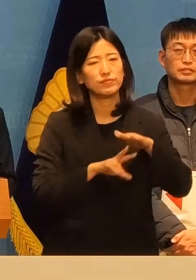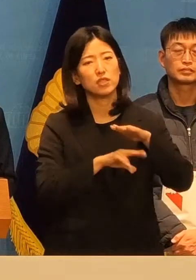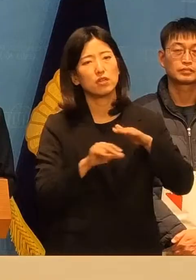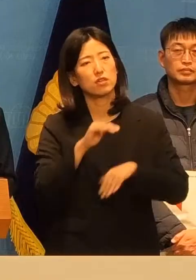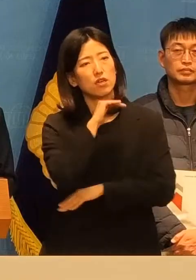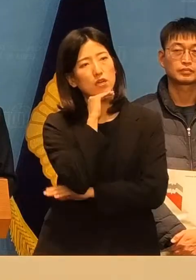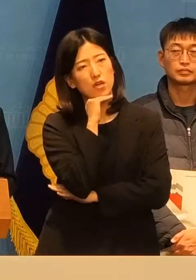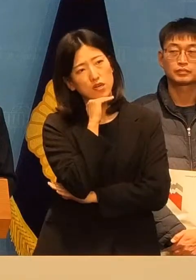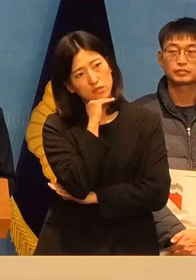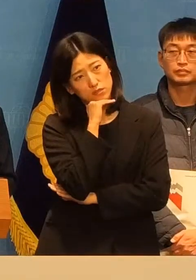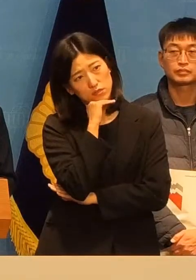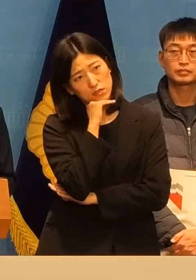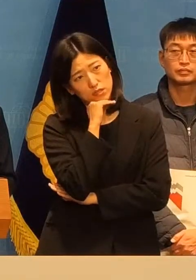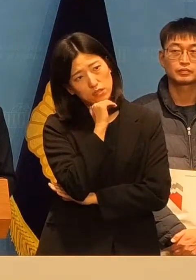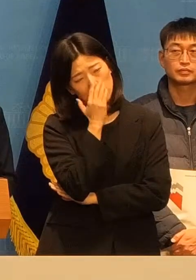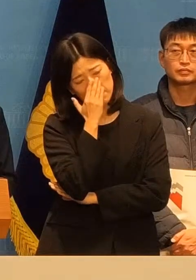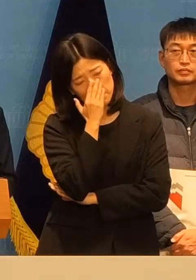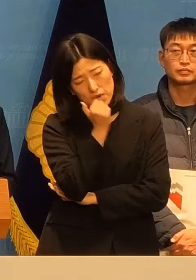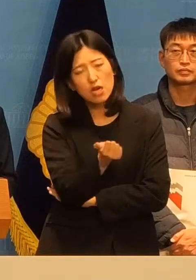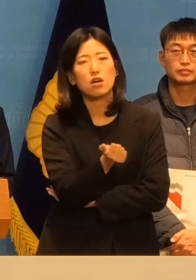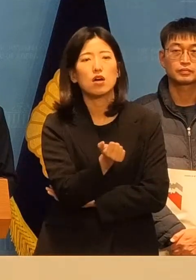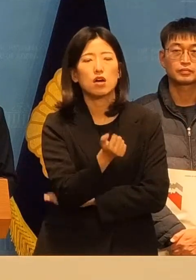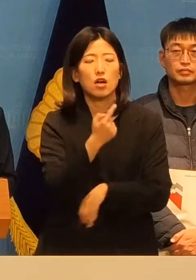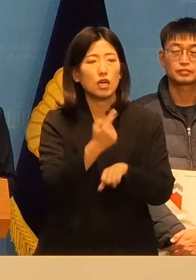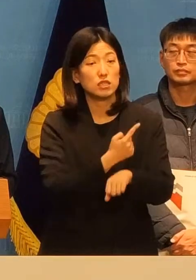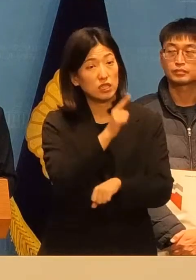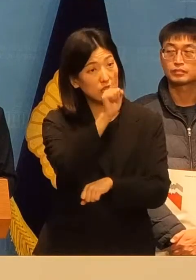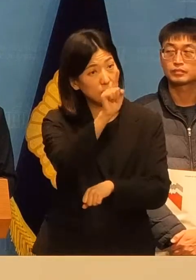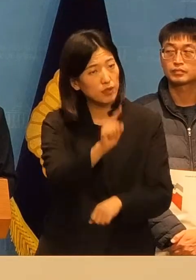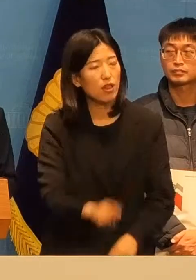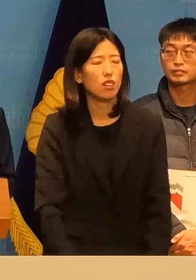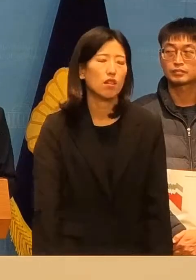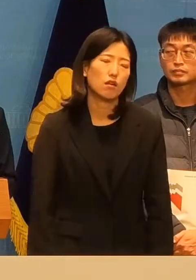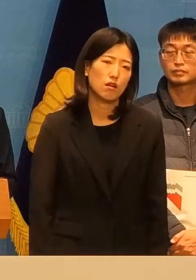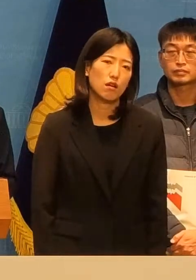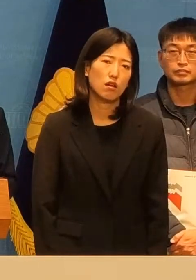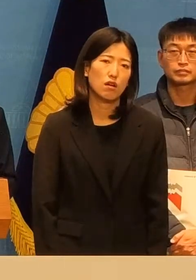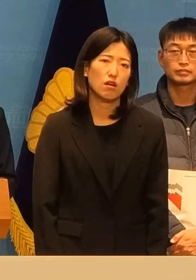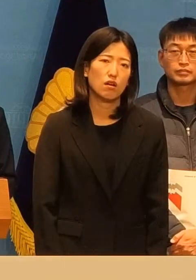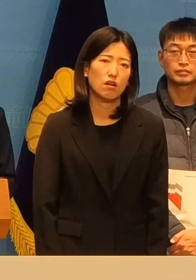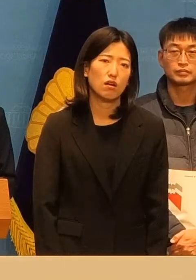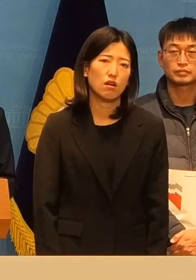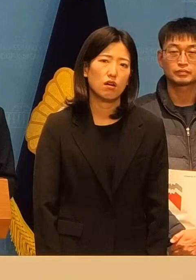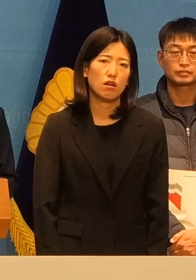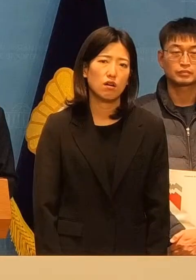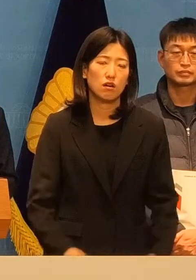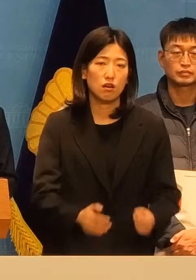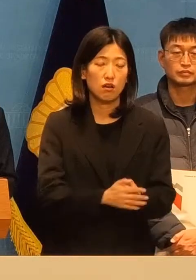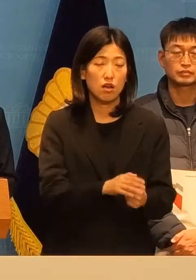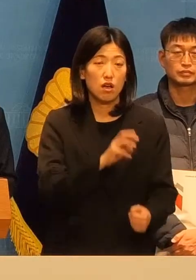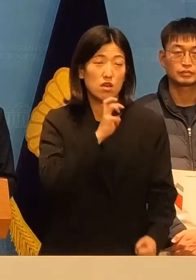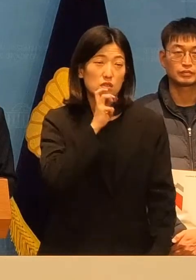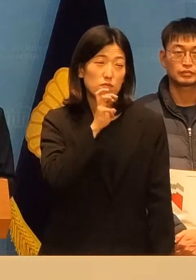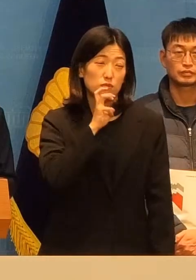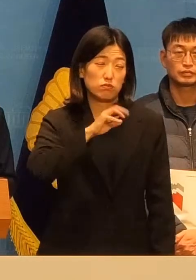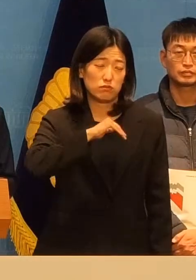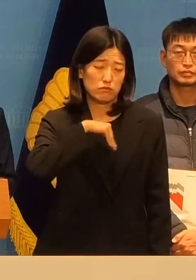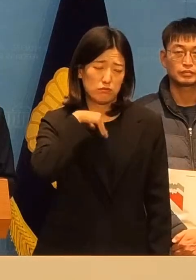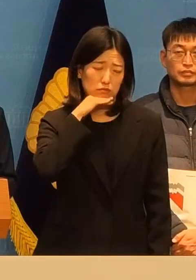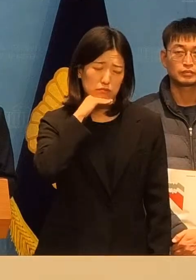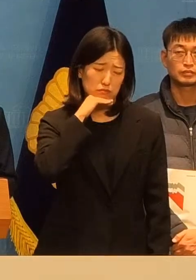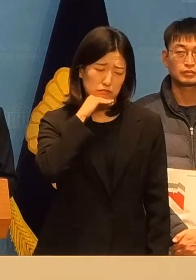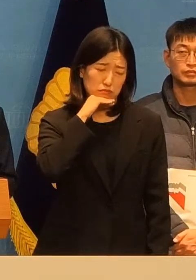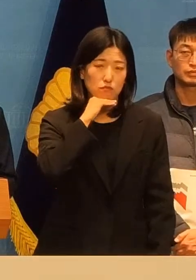기다리면서 많은 불편을 느끼기 때문이다. 배차 시간이 길다 보니 30분 가까이 기다려야 할 때가